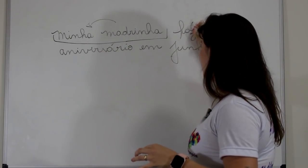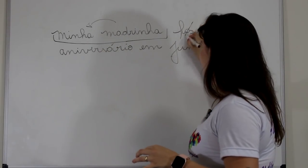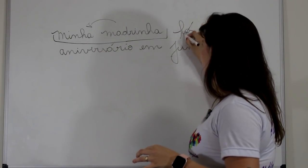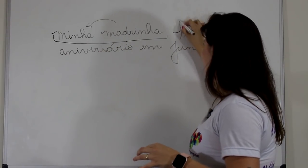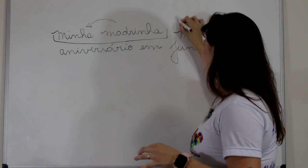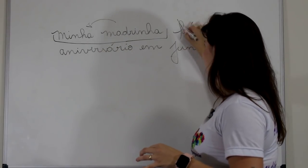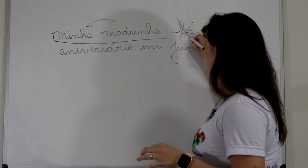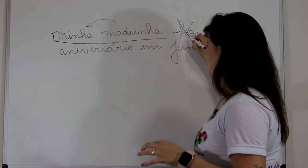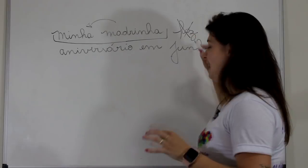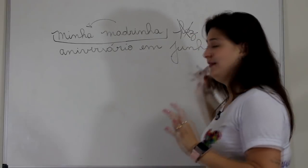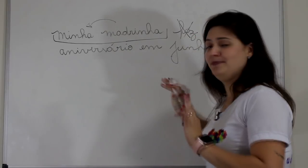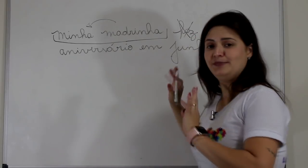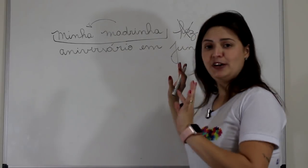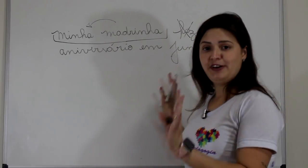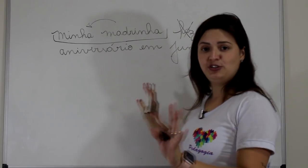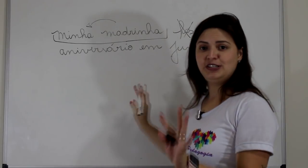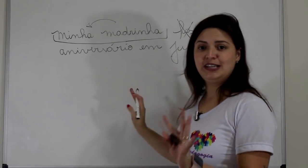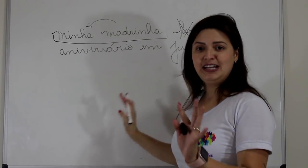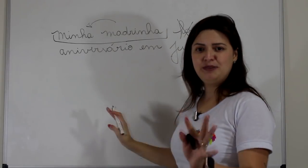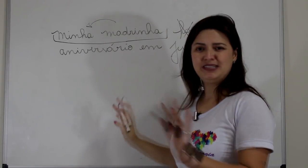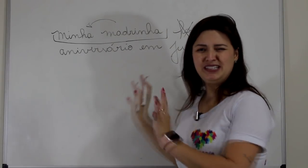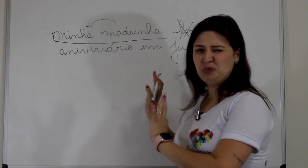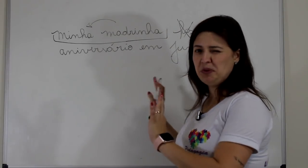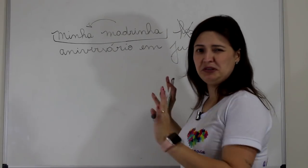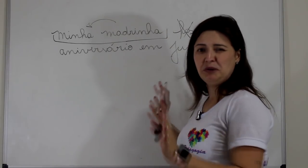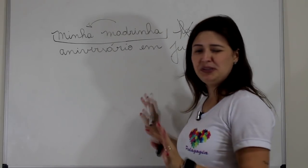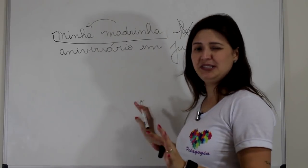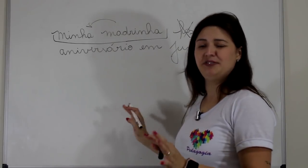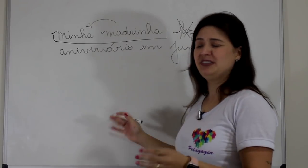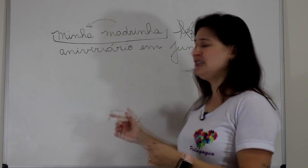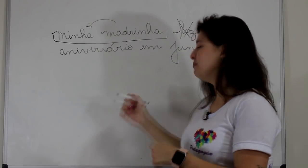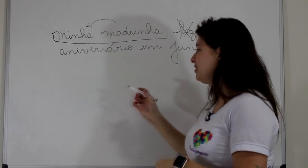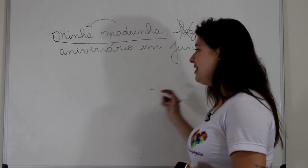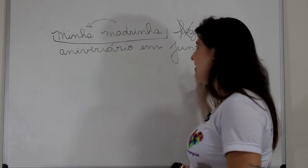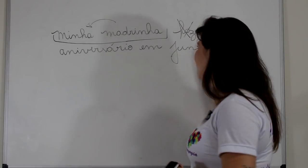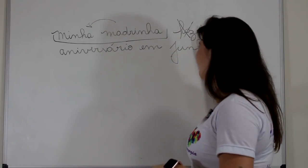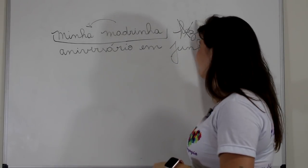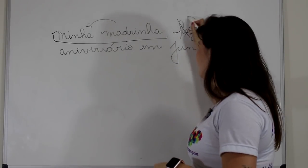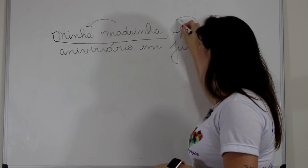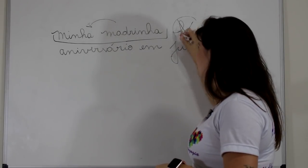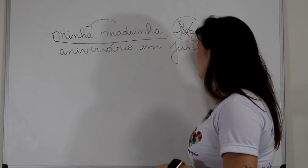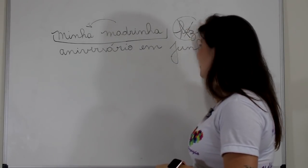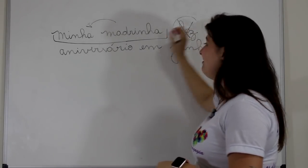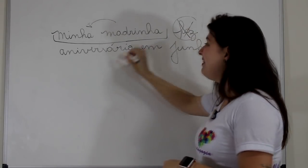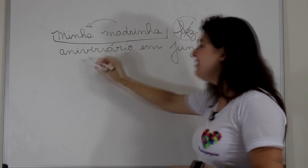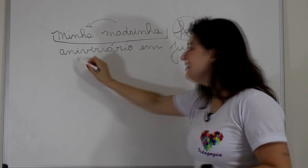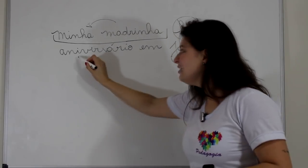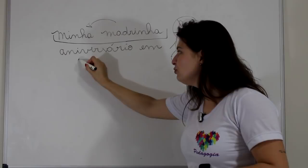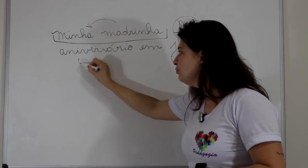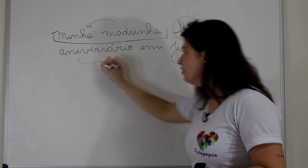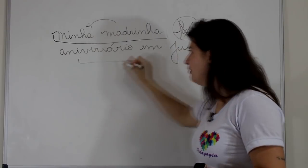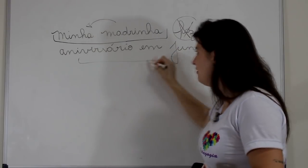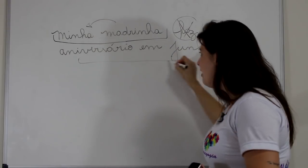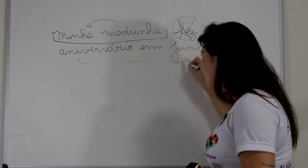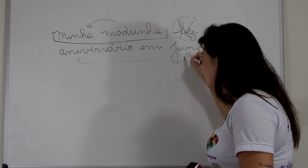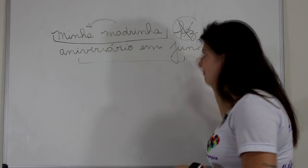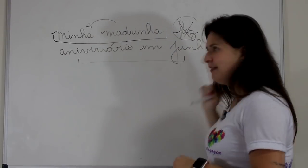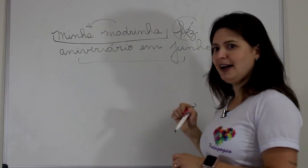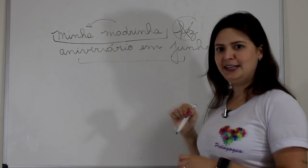utilizar, tá? Não vai utilizar em Libras, nesse momento não precisa fazer porque já vai entender tudo que eu vou falar